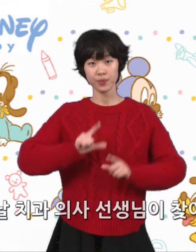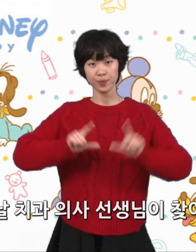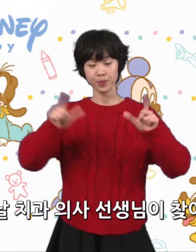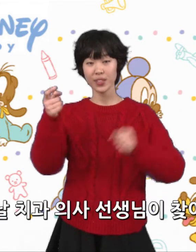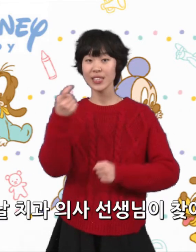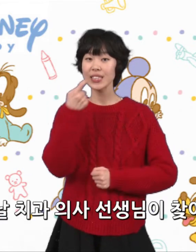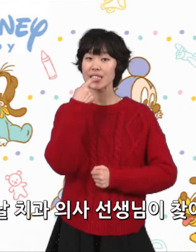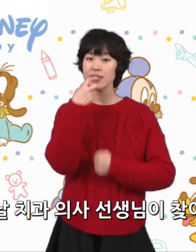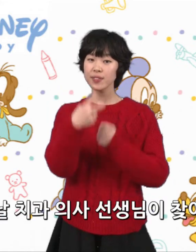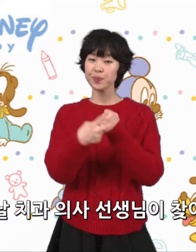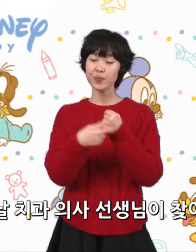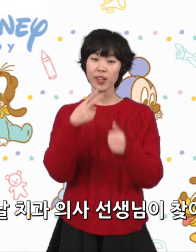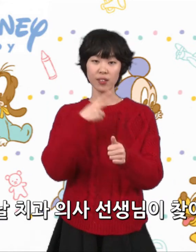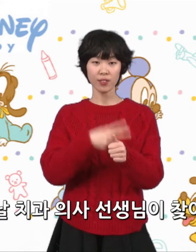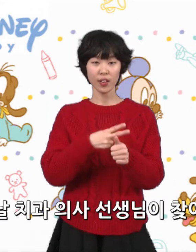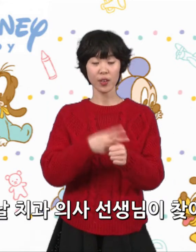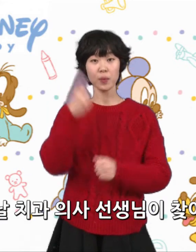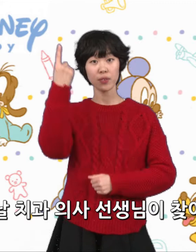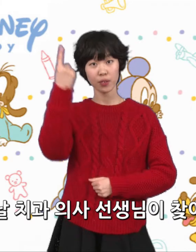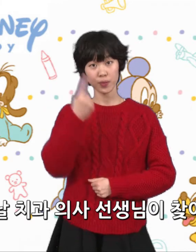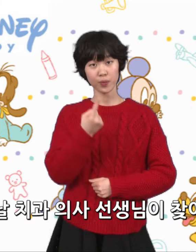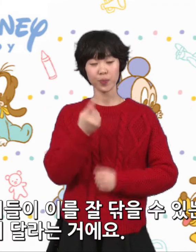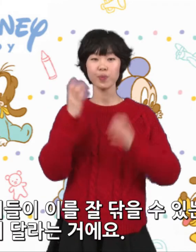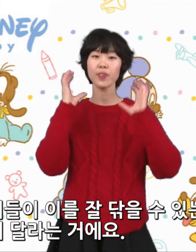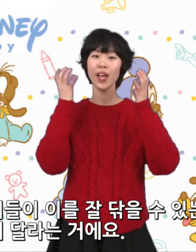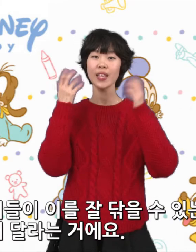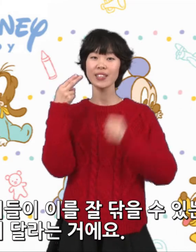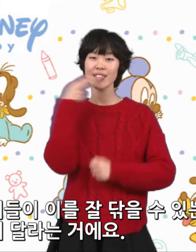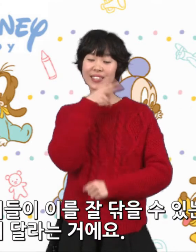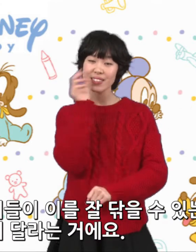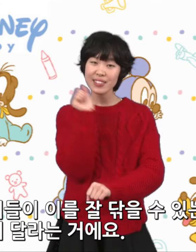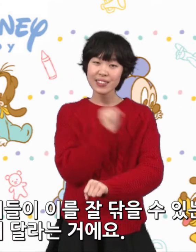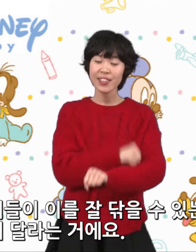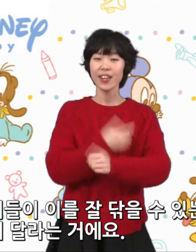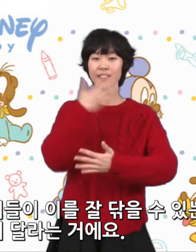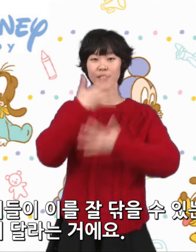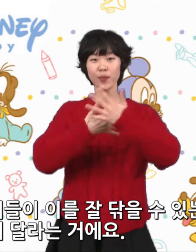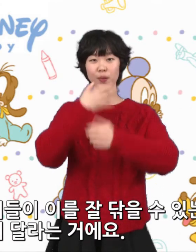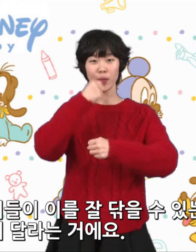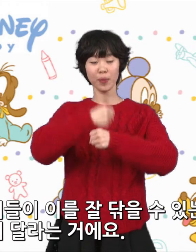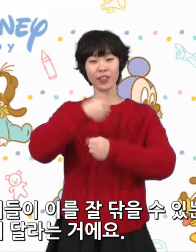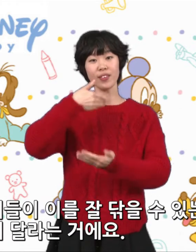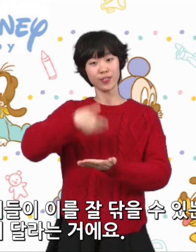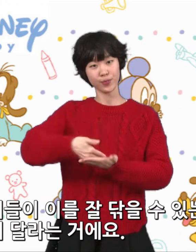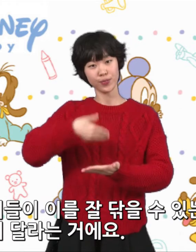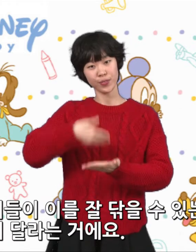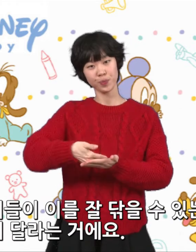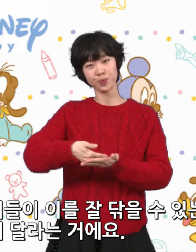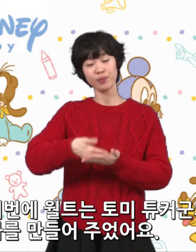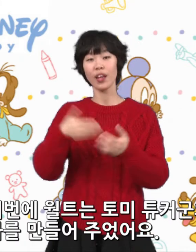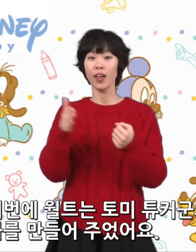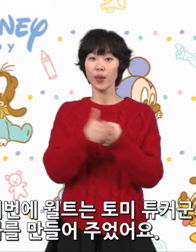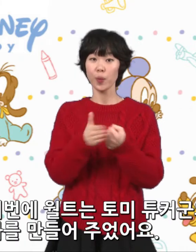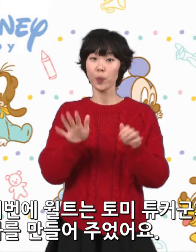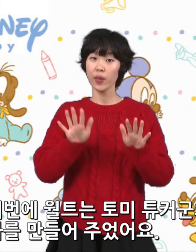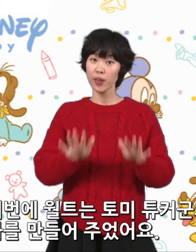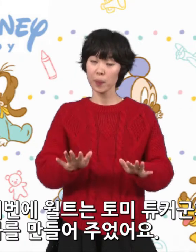어느 날 치과 의사 선생님이 찾아왔어요. 어린이들이 이를 잘 닦을 수 있는 영화를 만들어 달라는 거예요.